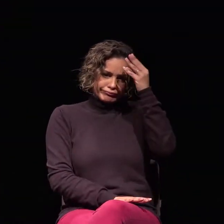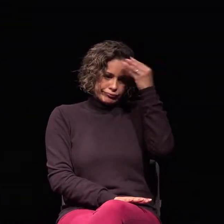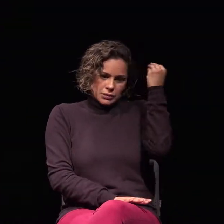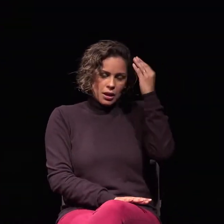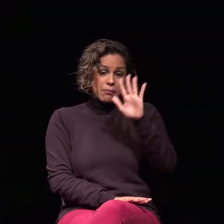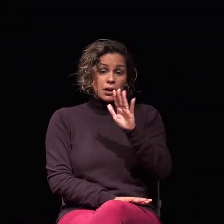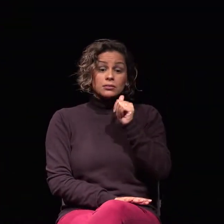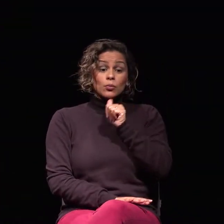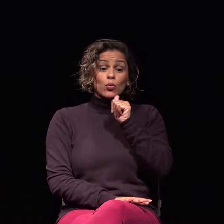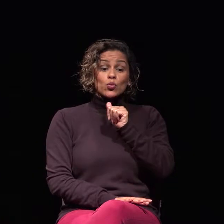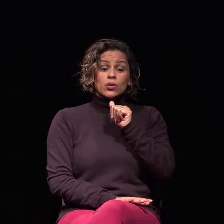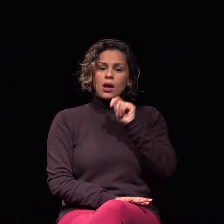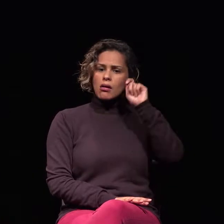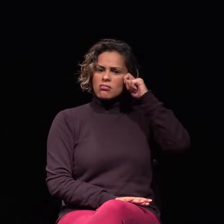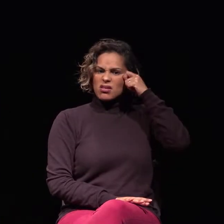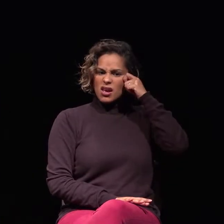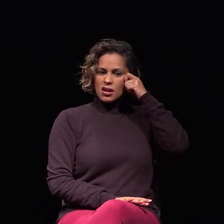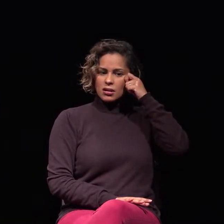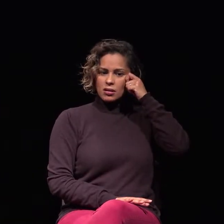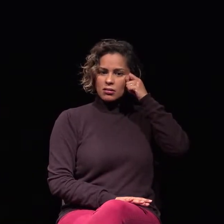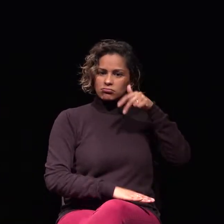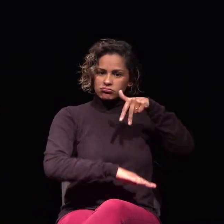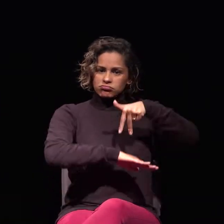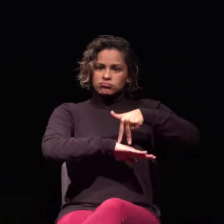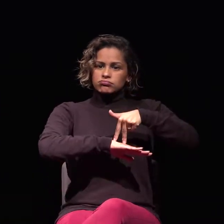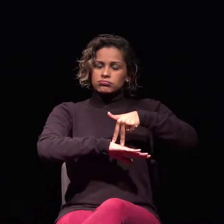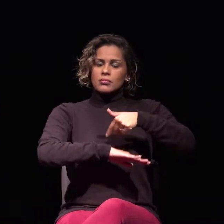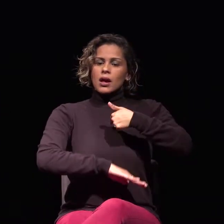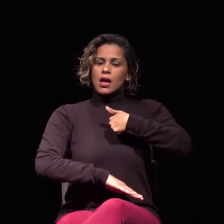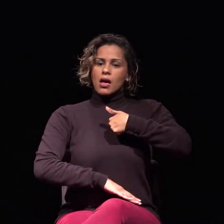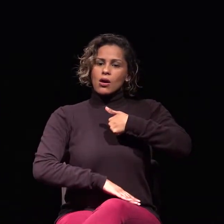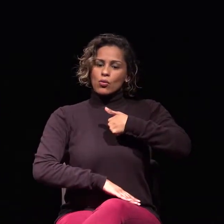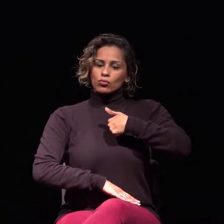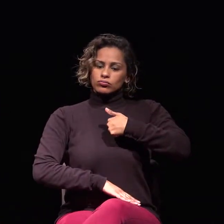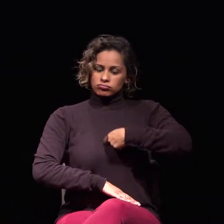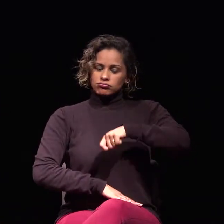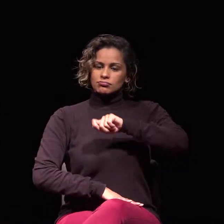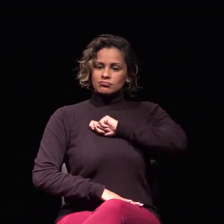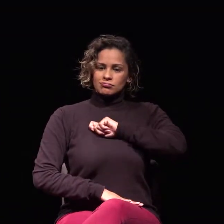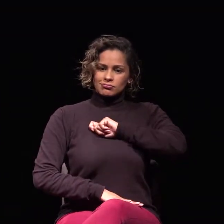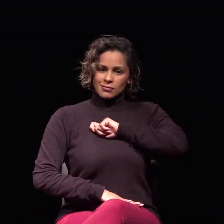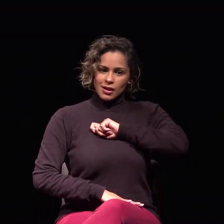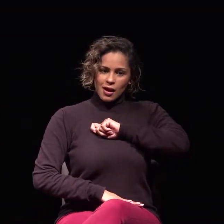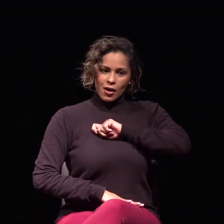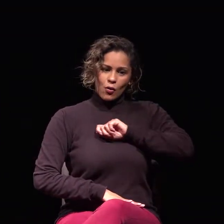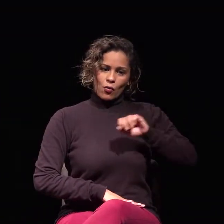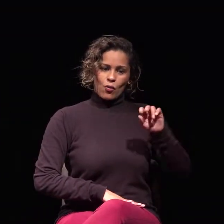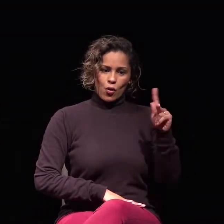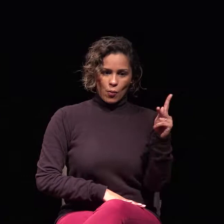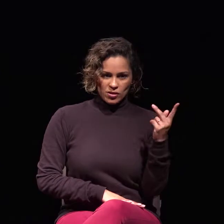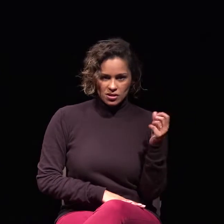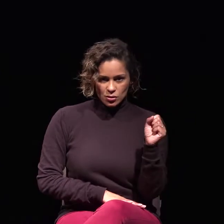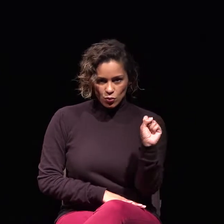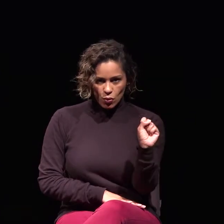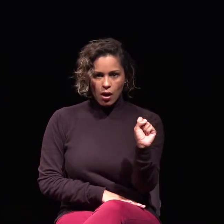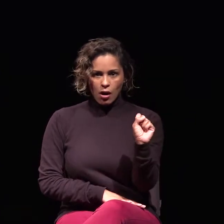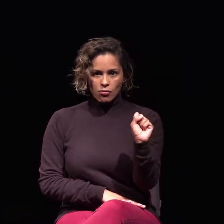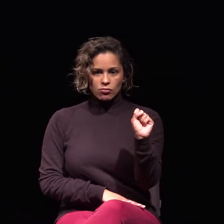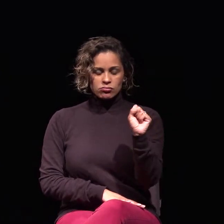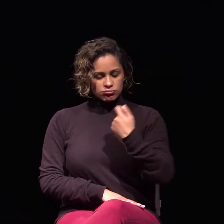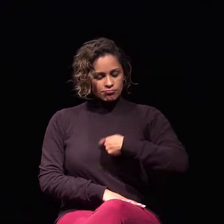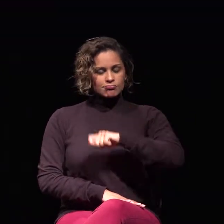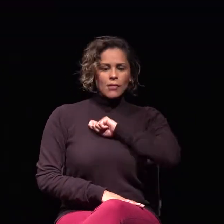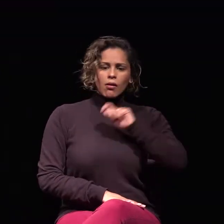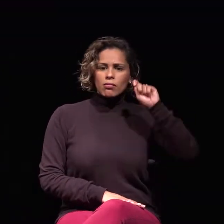pegou o microfone e falou, eu sou homossexual e sou negra. Então, a luta, nós temos que nos organizar. Aí falou assim, com desembaraço,